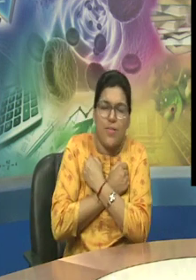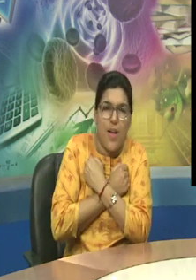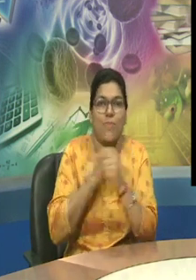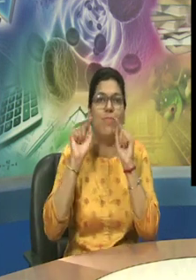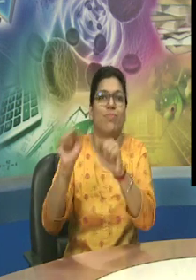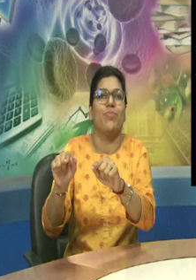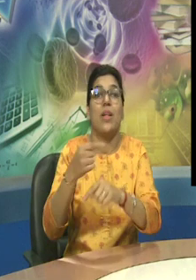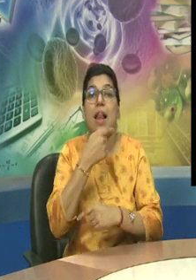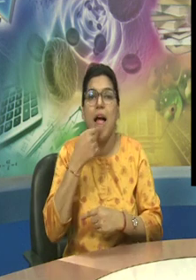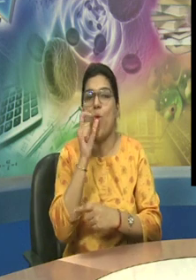इसलिए